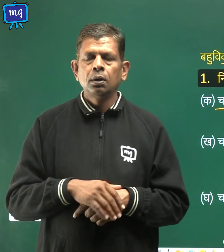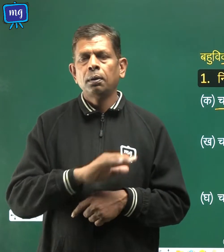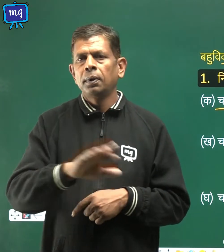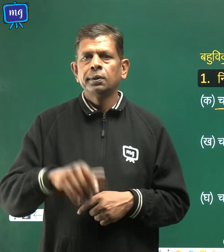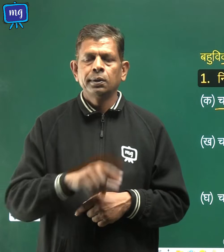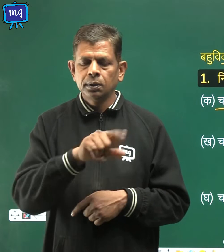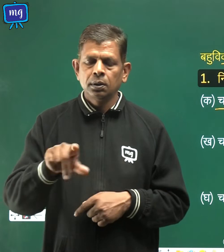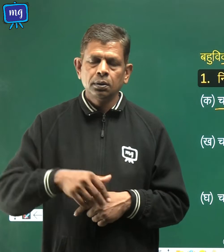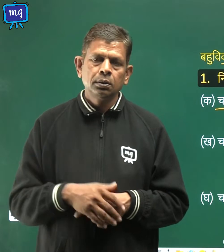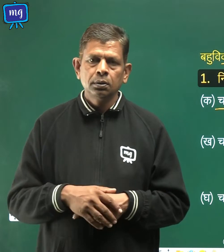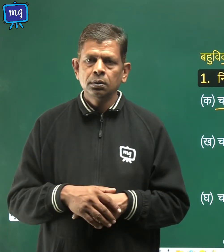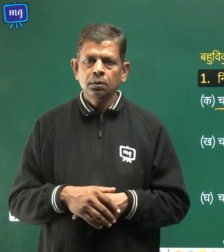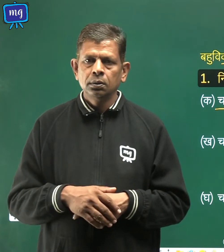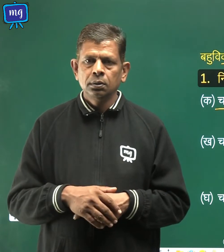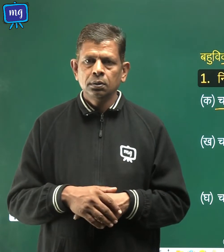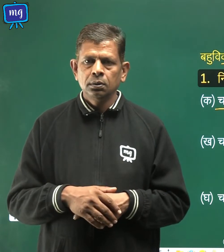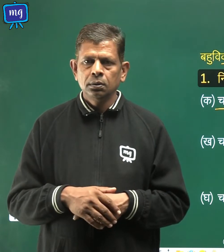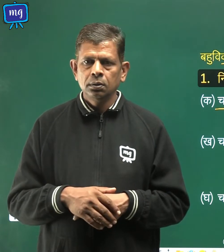बच्चों, ये गलत है।